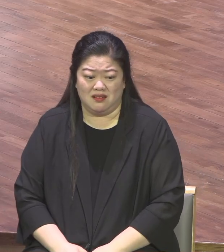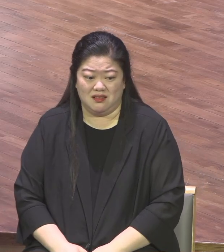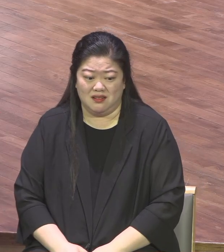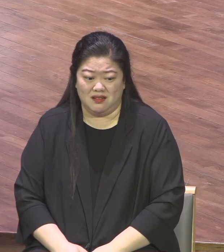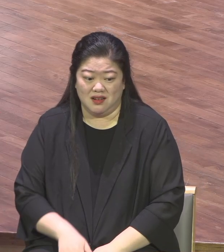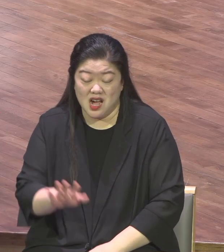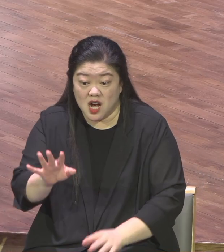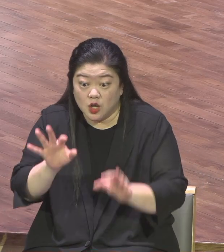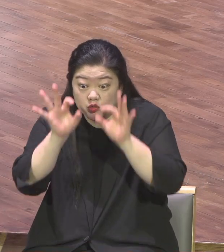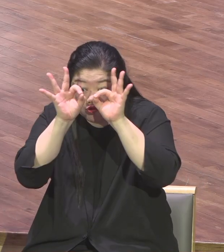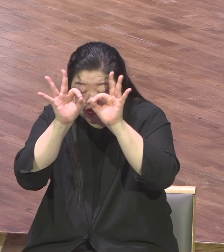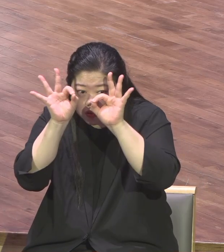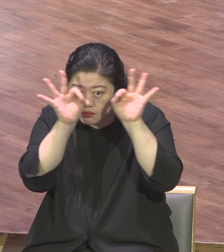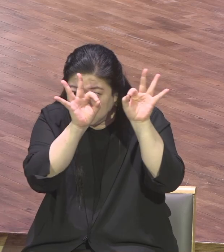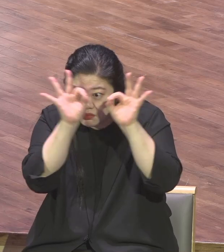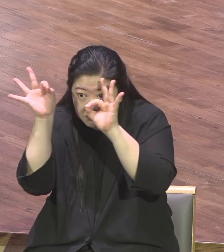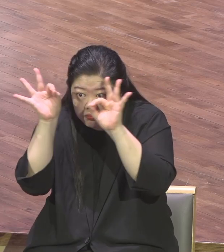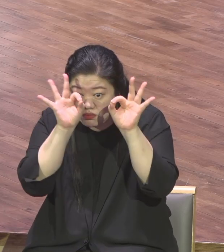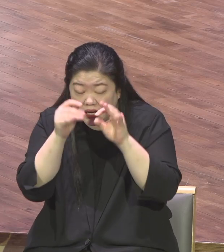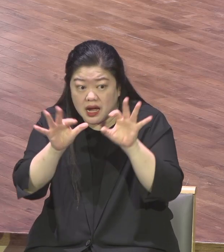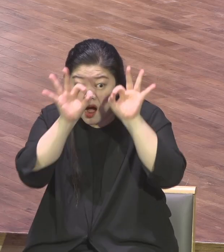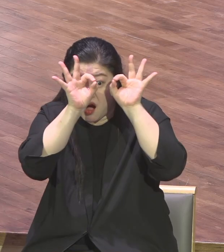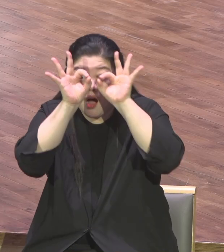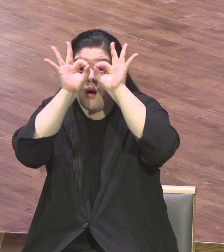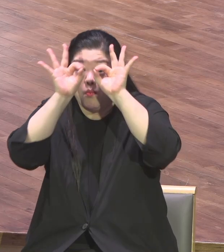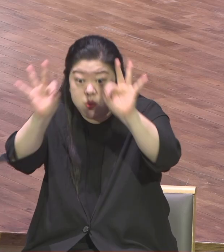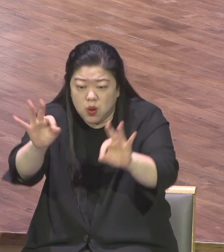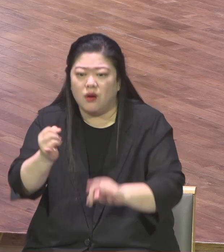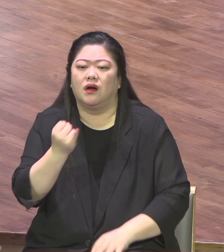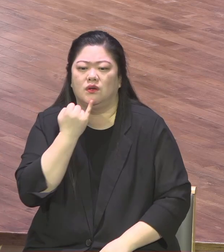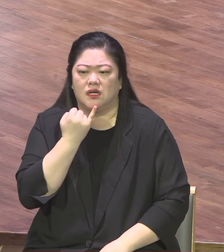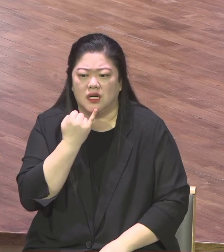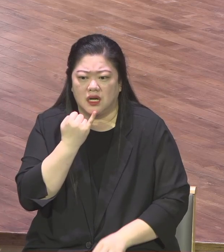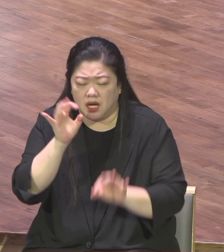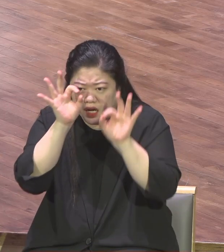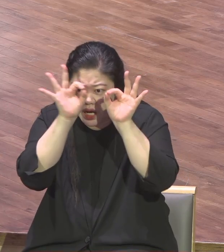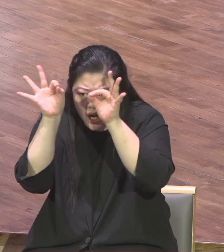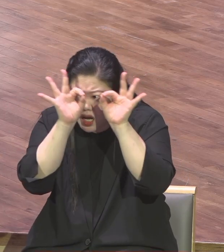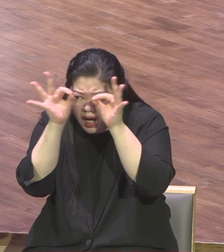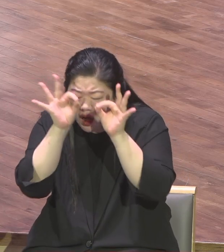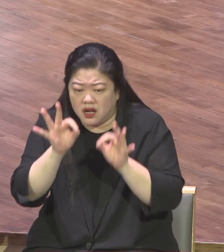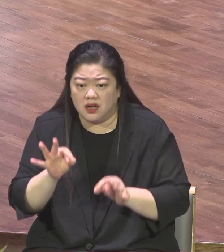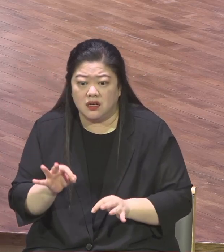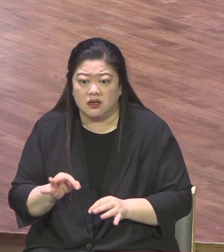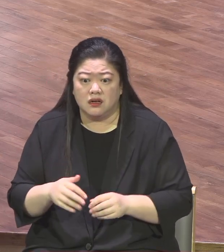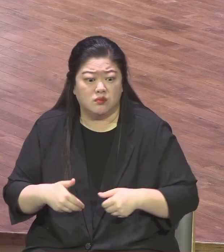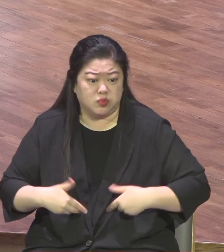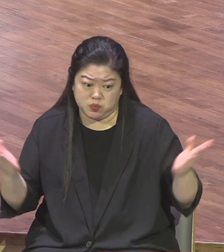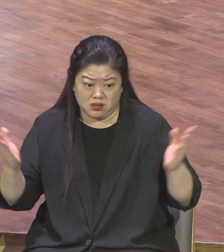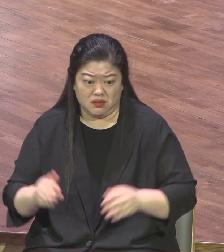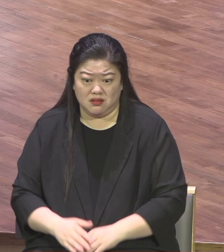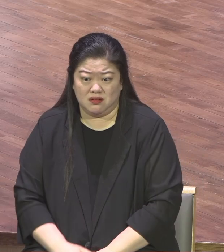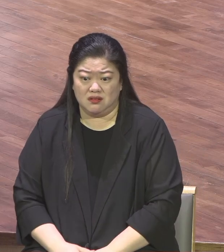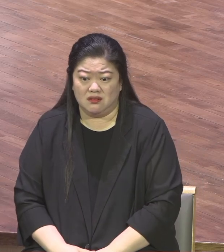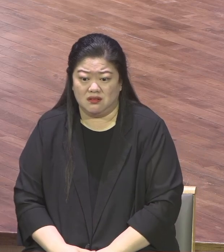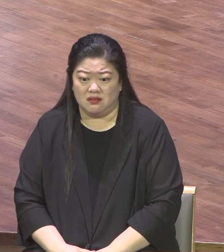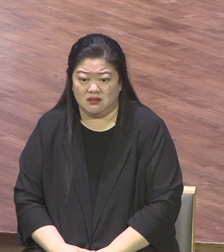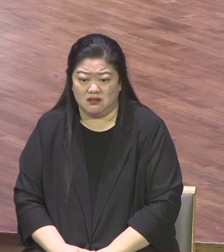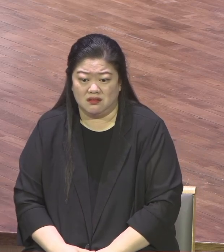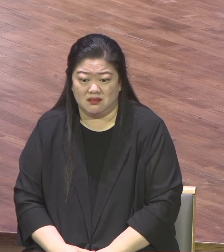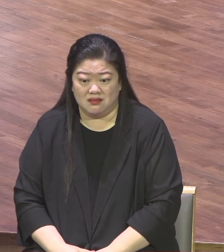보지 말라니까요. 세상 사람들은 말이지 그런 기준 살아. 우리는 그런 수준 아니라니까요.